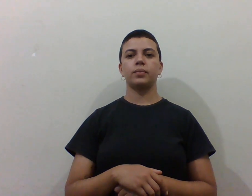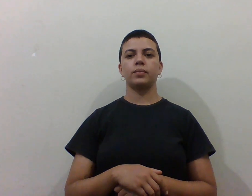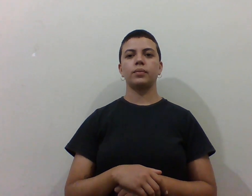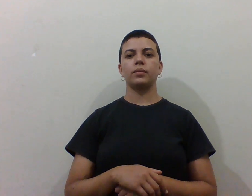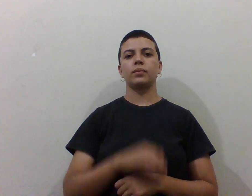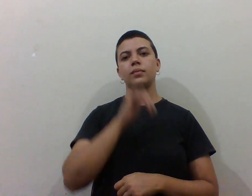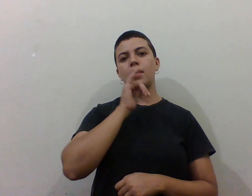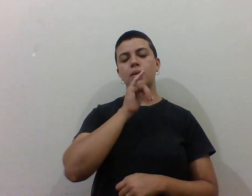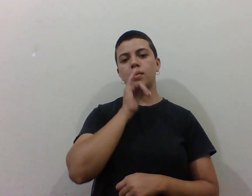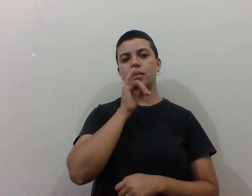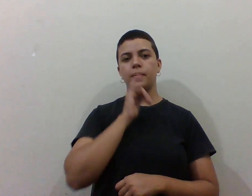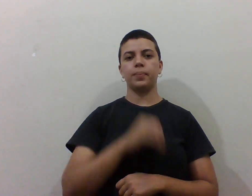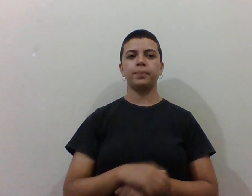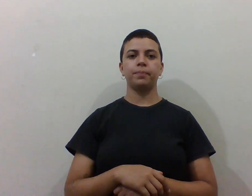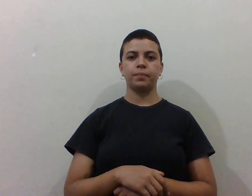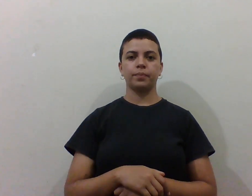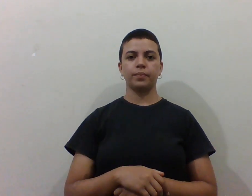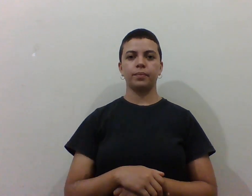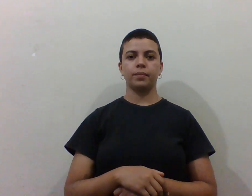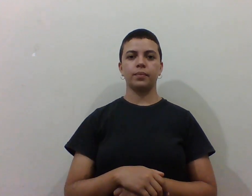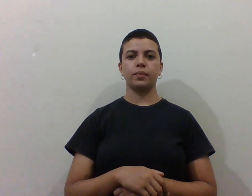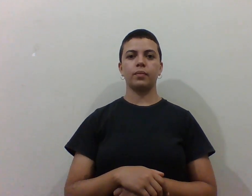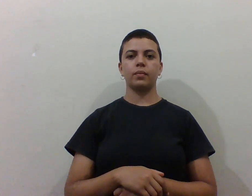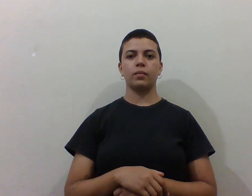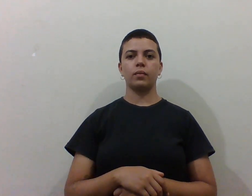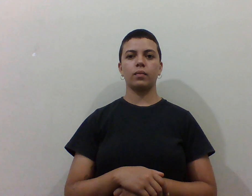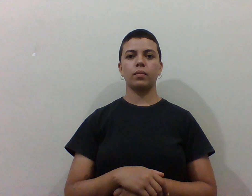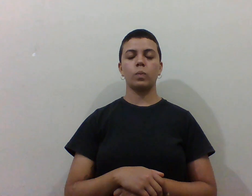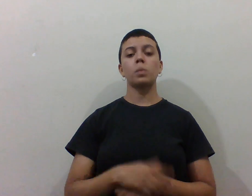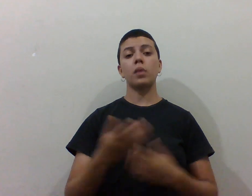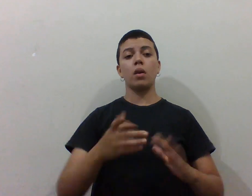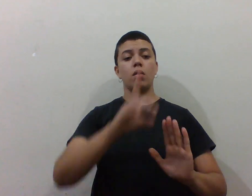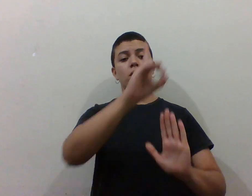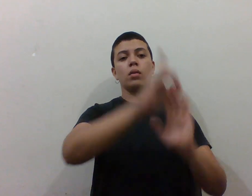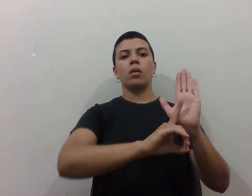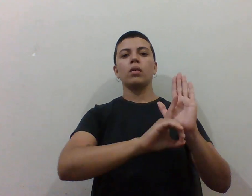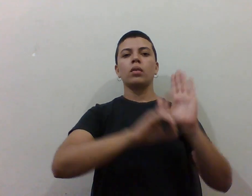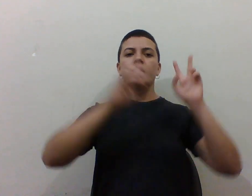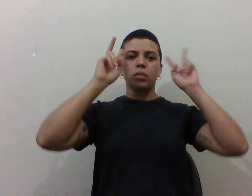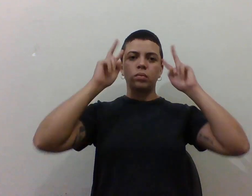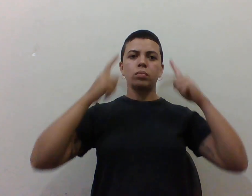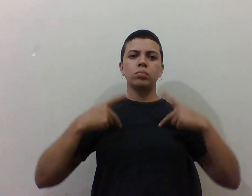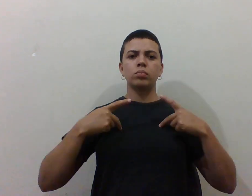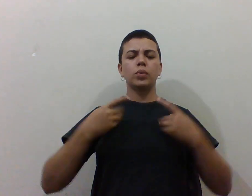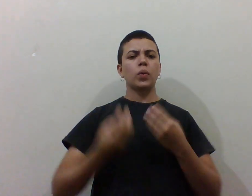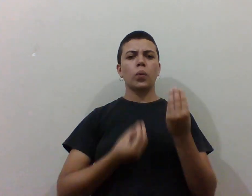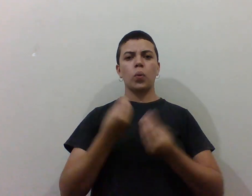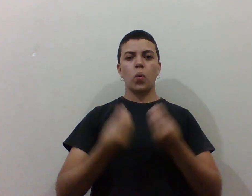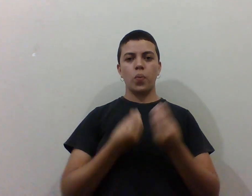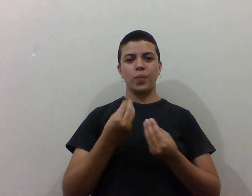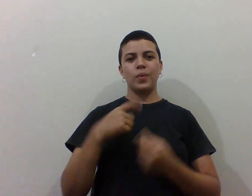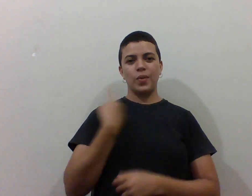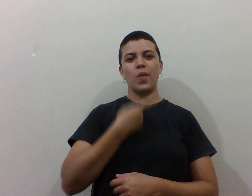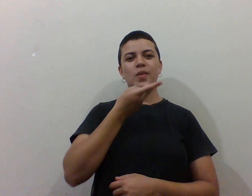a dignidade humana, é como se ela não fosse auto-evidente. Normalmente, quando a gente vai falar, por exemplo, de direitos das mulheres,